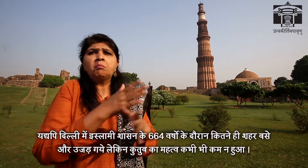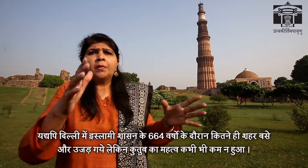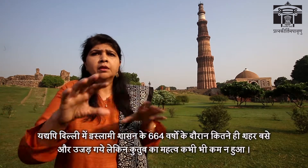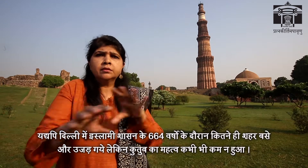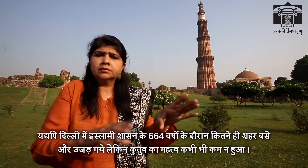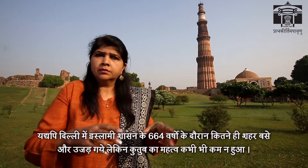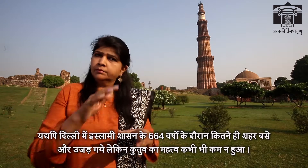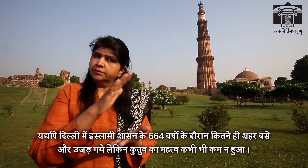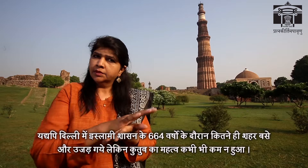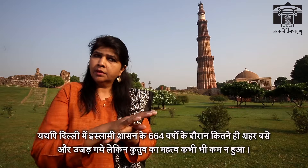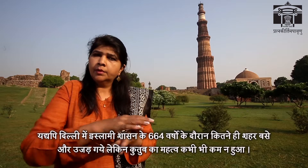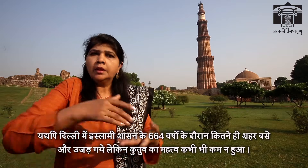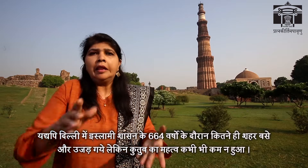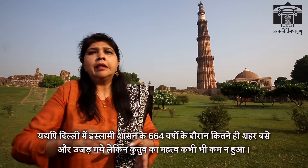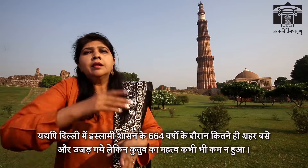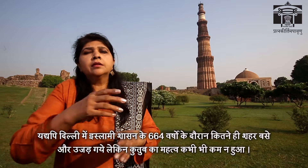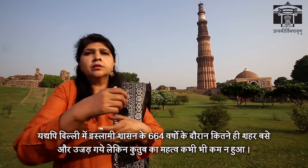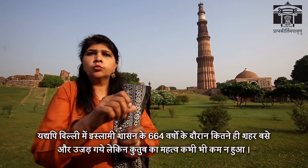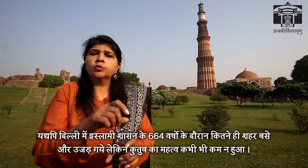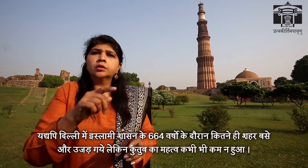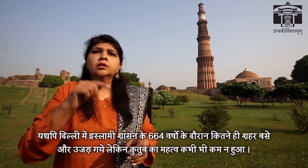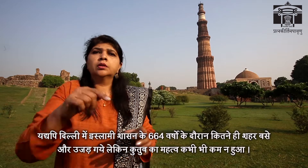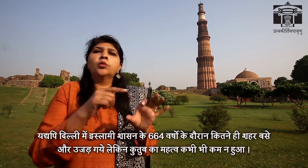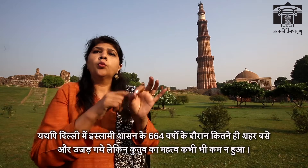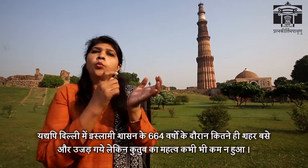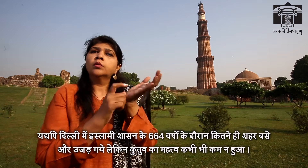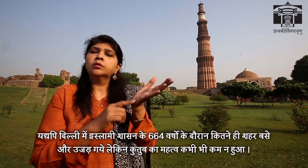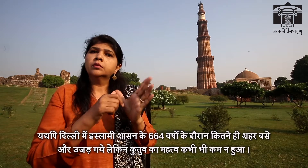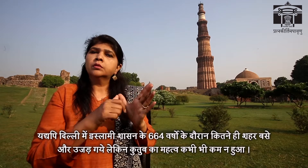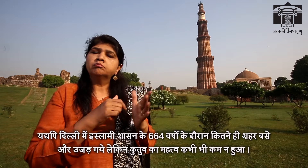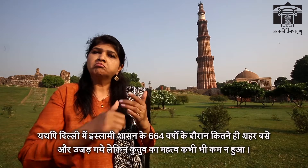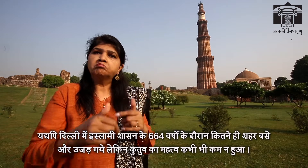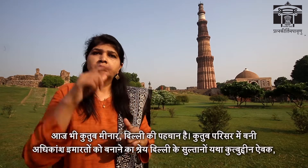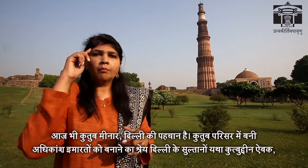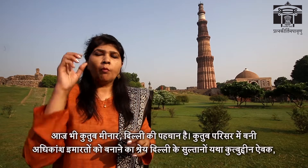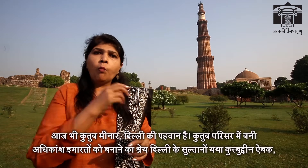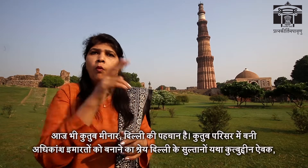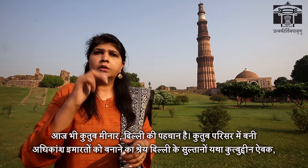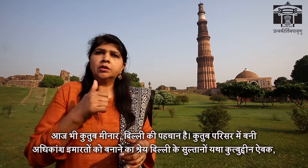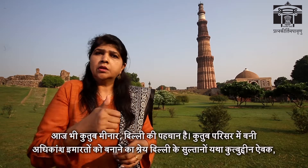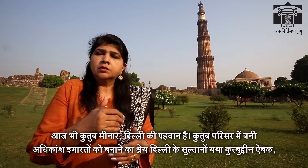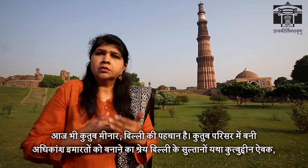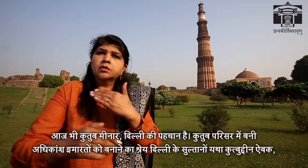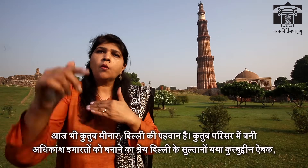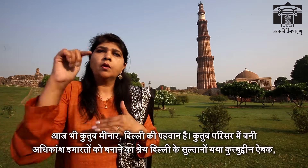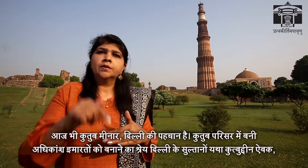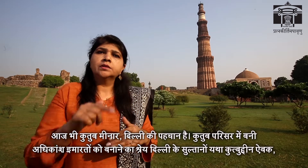गए, लेकिन कुतुब का महत्व कभी भी कम ना हुआ। आज भी कुतुब मीनार दिल्ली